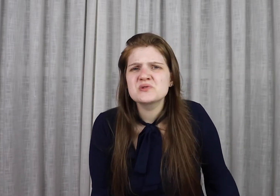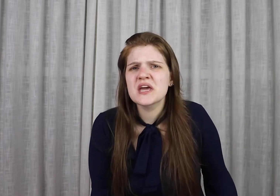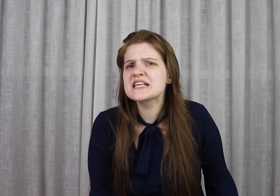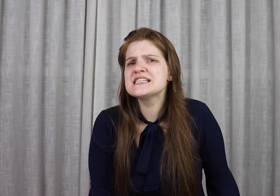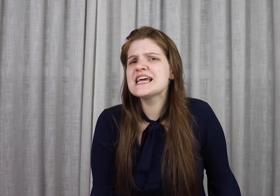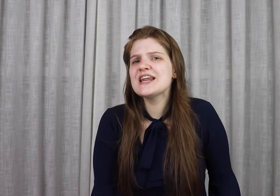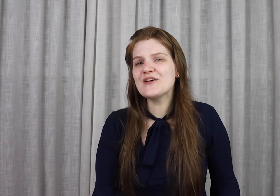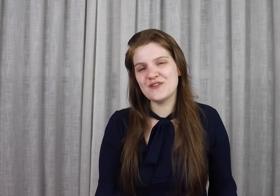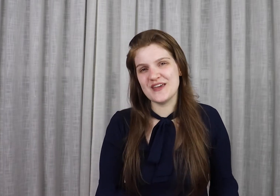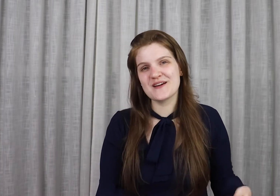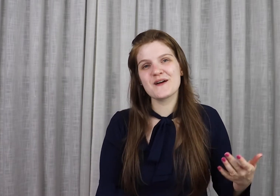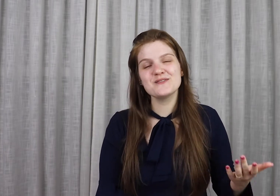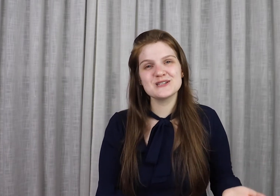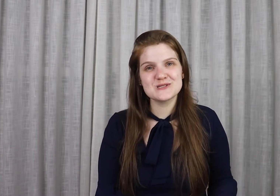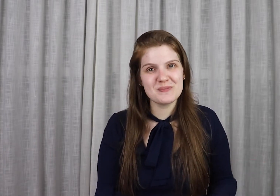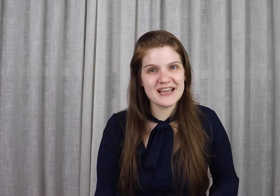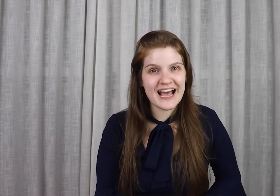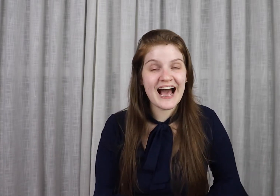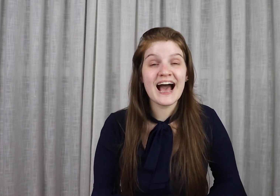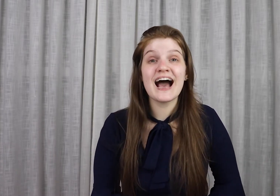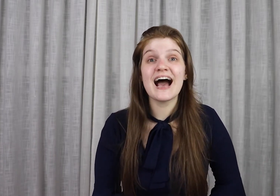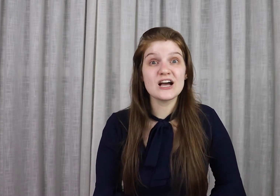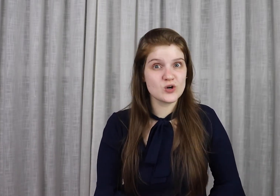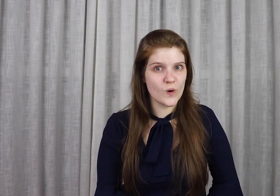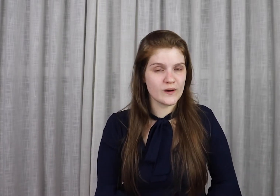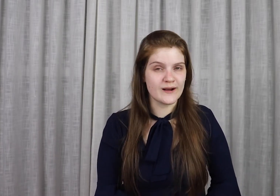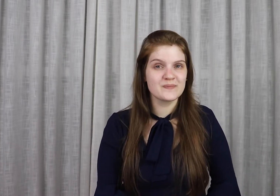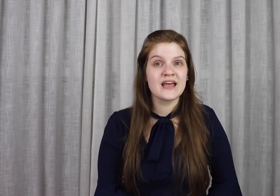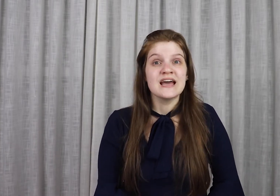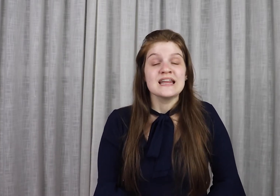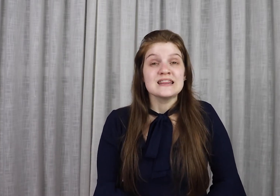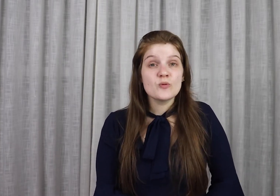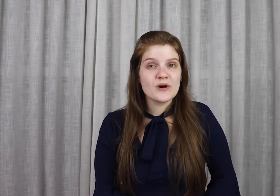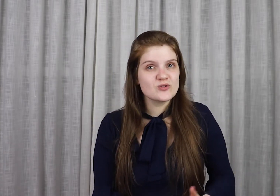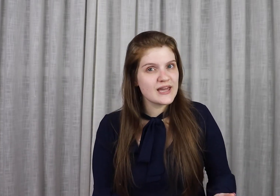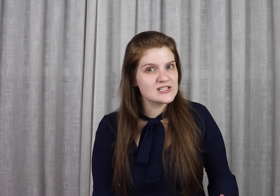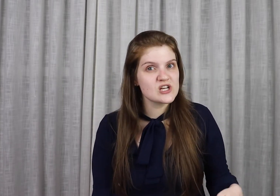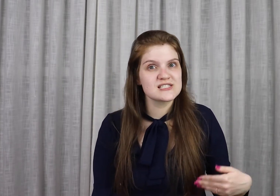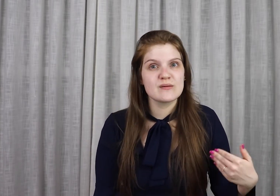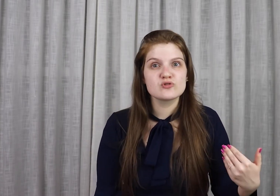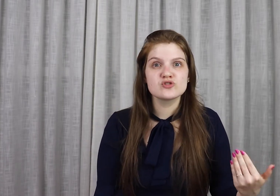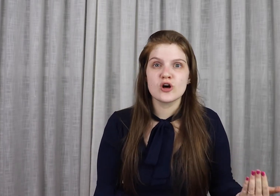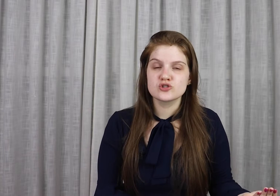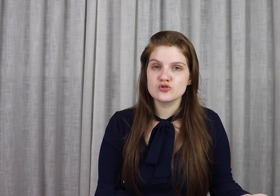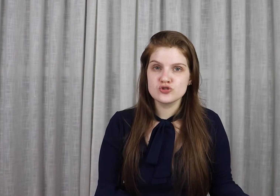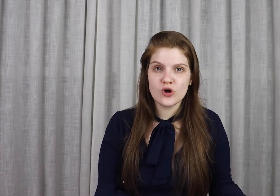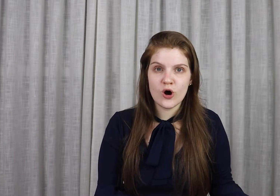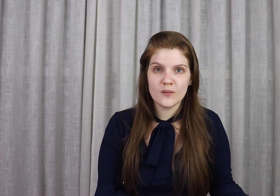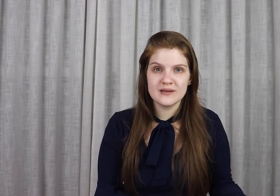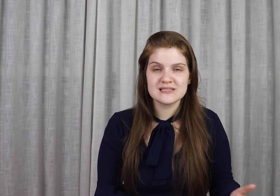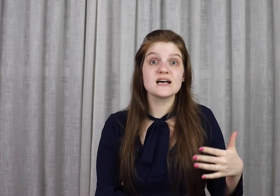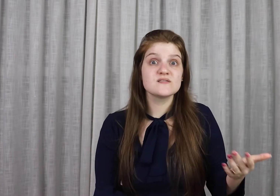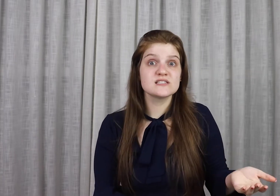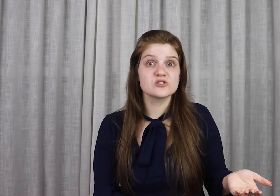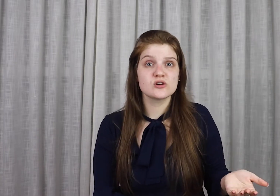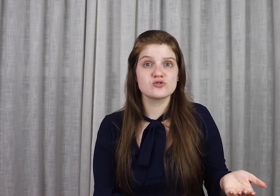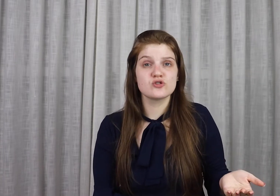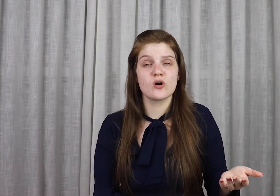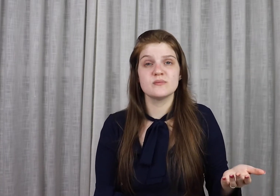O que significa? É o que eu vou te explicar agora. No português, nós temos nossos nomes. Às vezes, nossos nomes